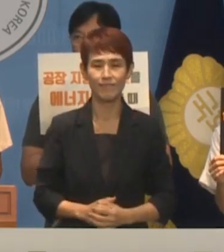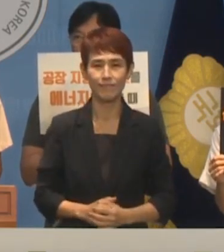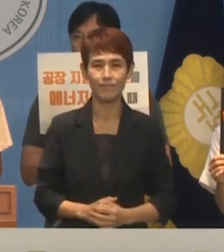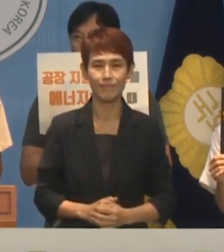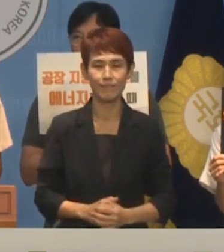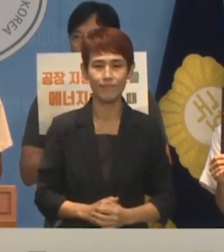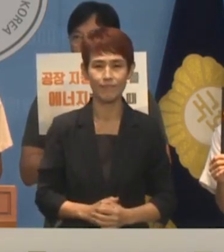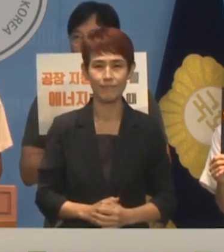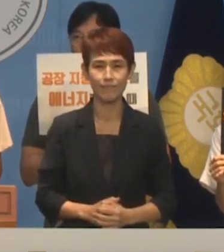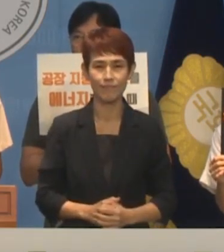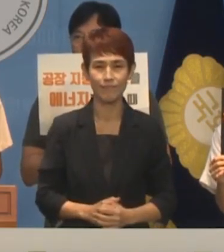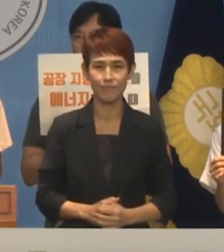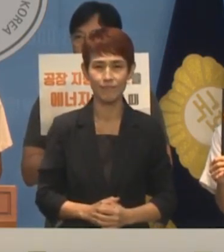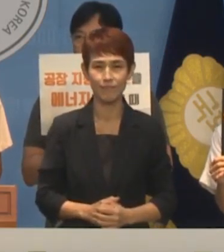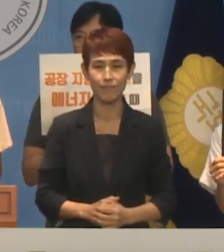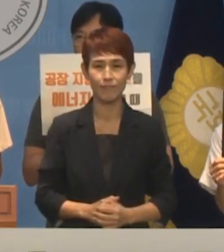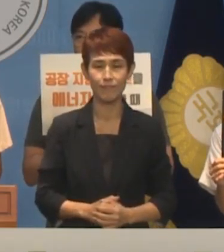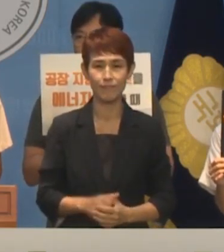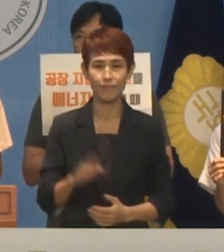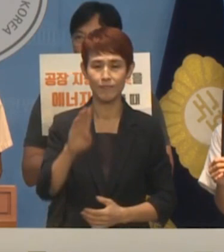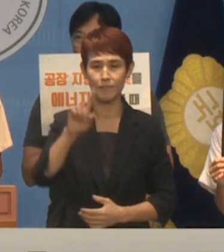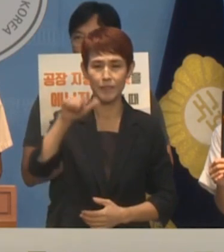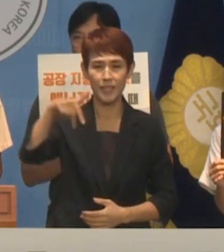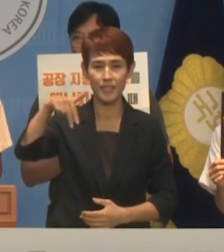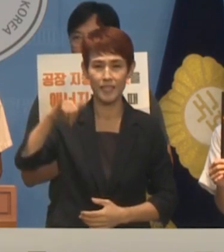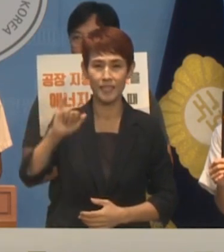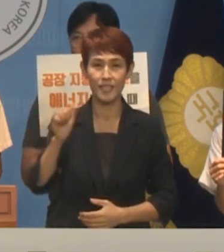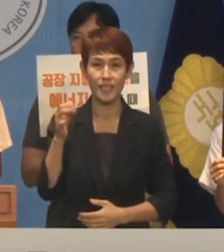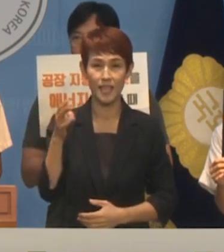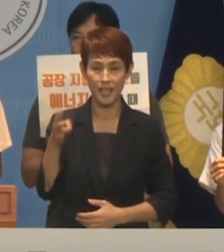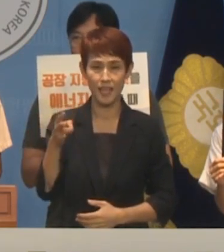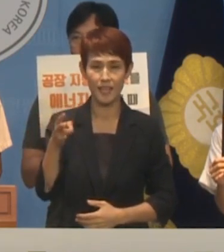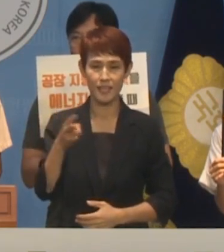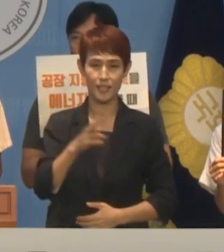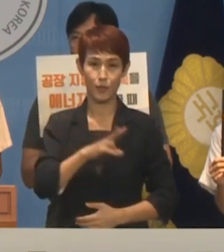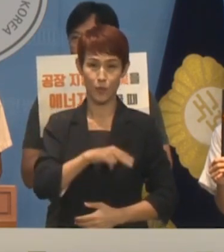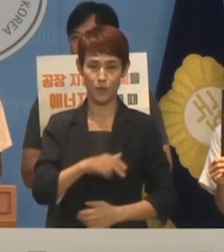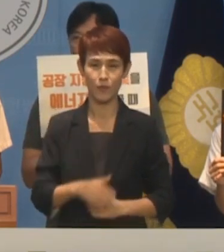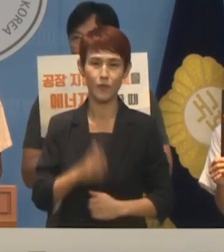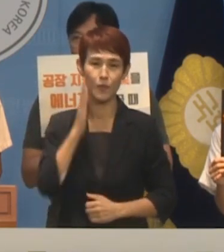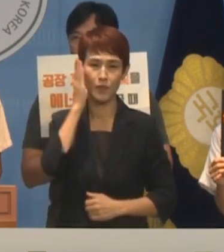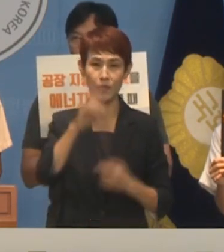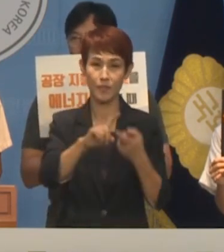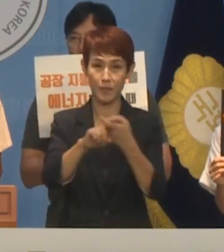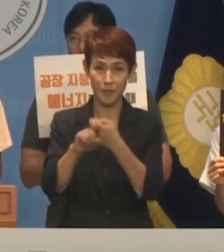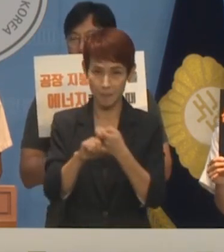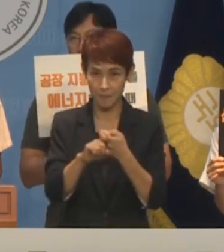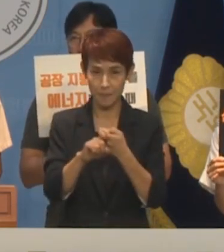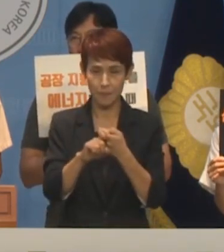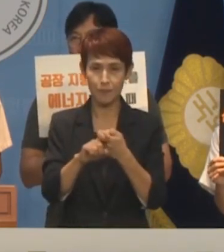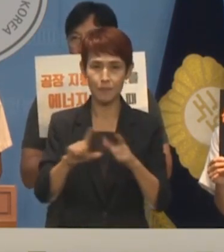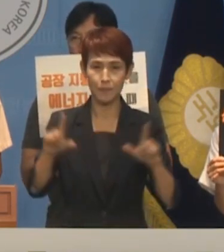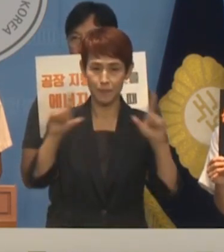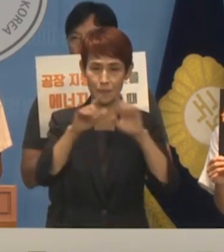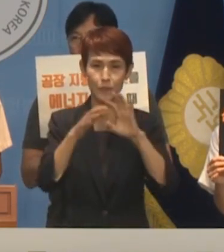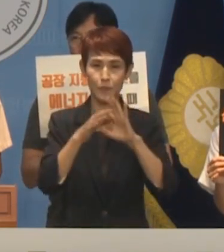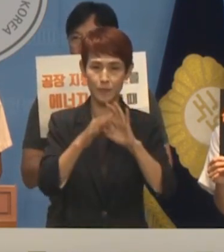오늘 기자회견은 박지혜 의원, 녹색연합, 그리고 기후시민 프로젝트